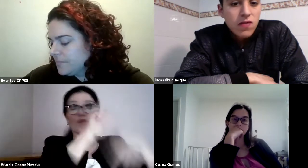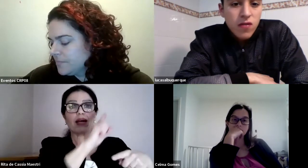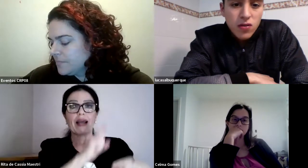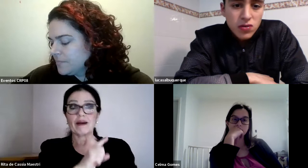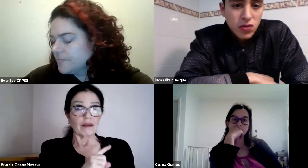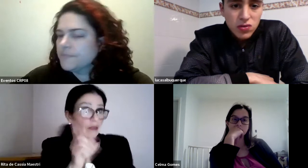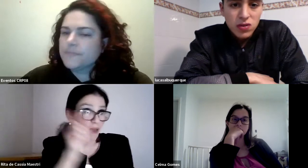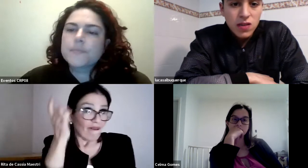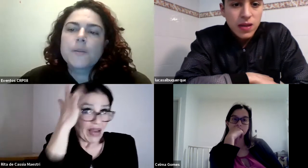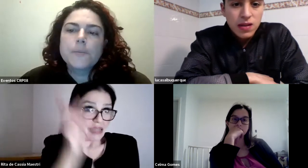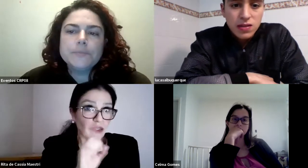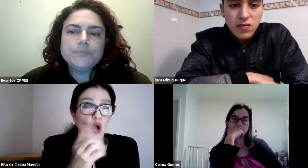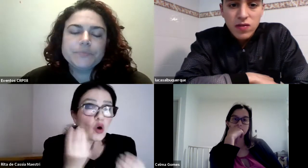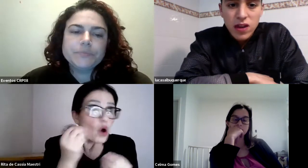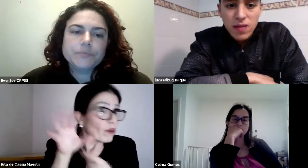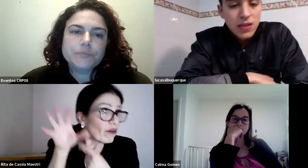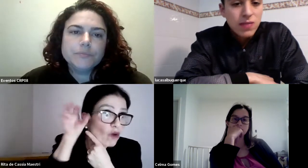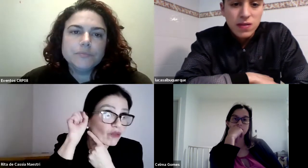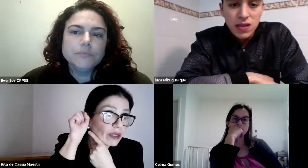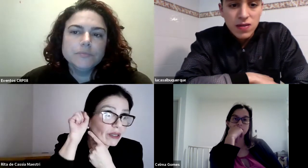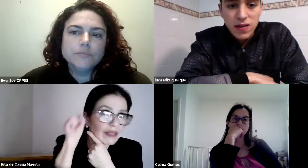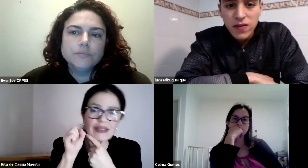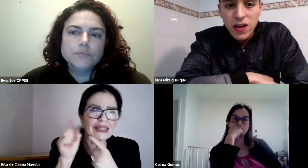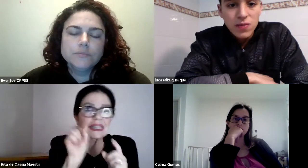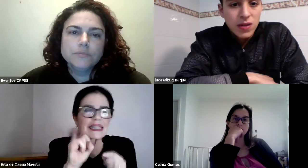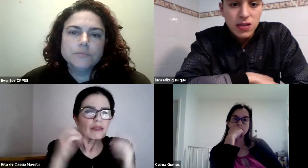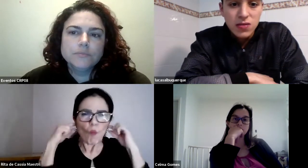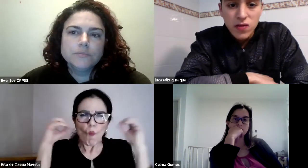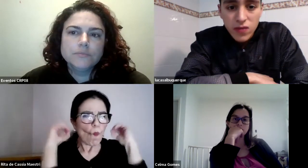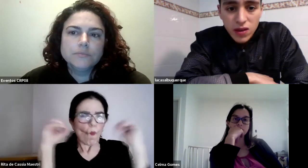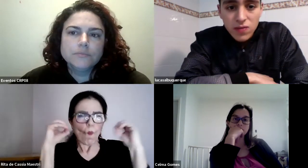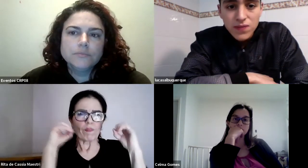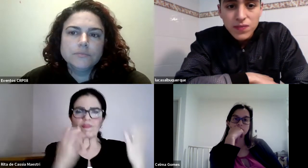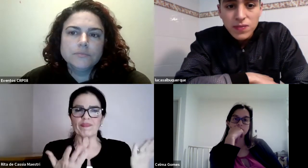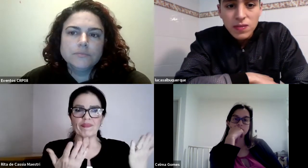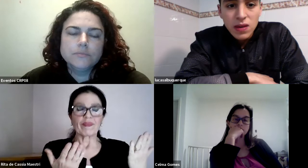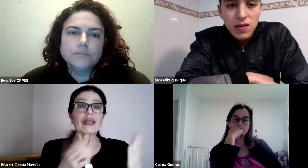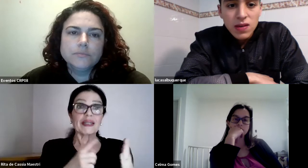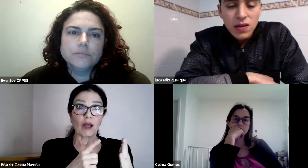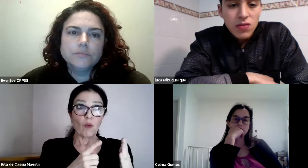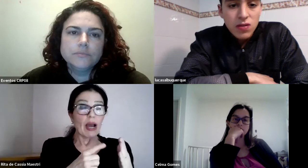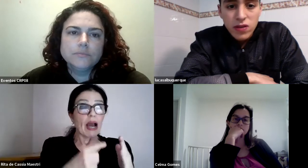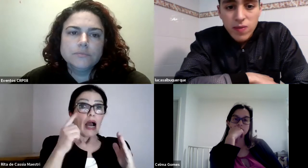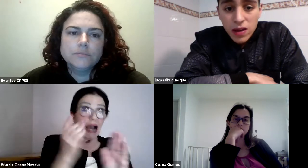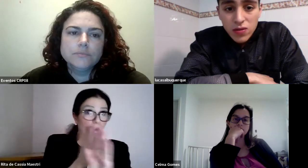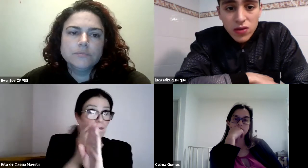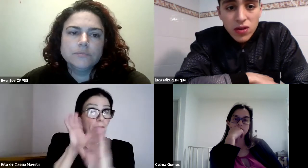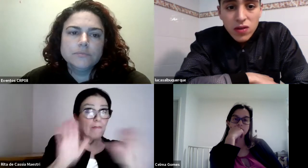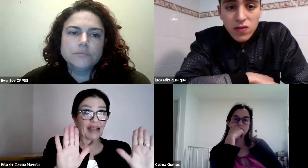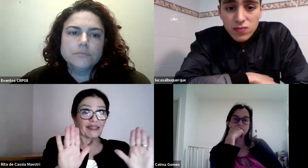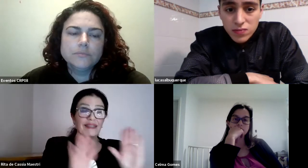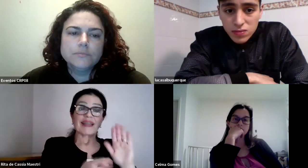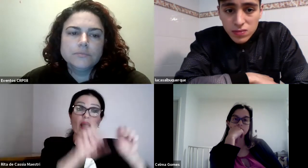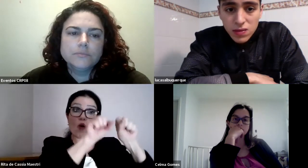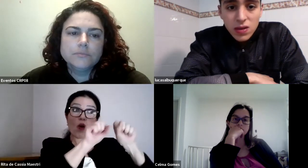com fonos todos os dias para tentar desenvolver, mas mesmo assim não era fácil, porque eles não ouviam, não tinham feedback